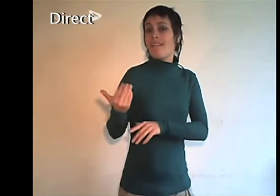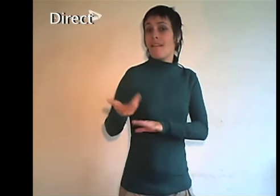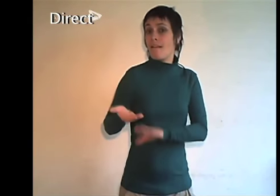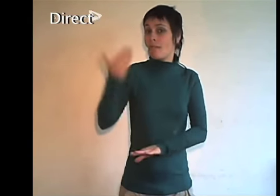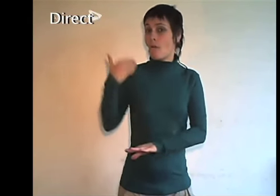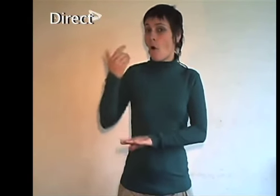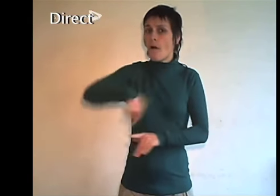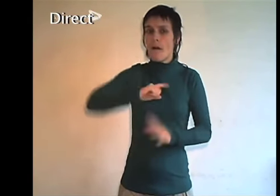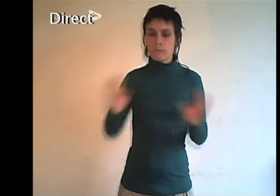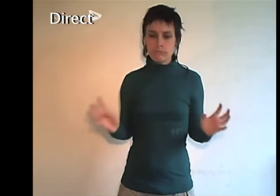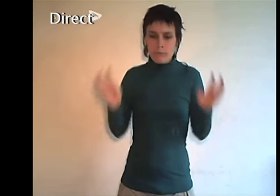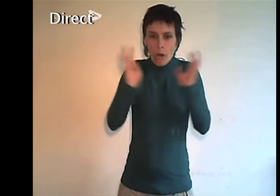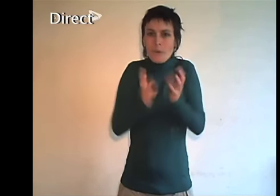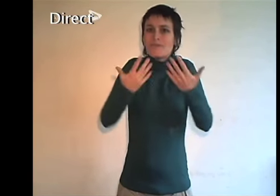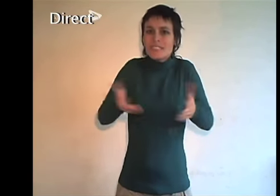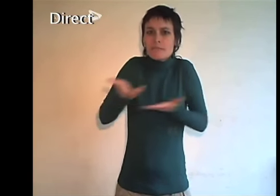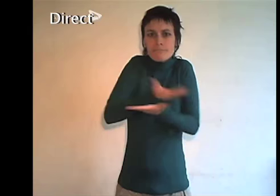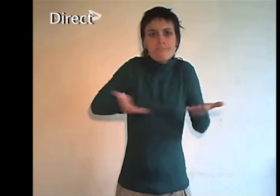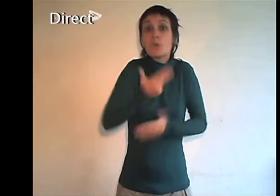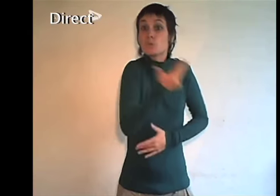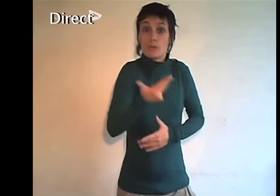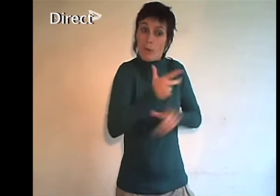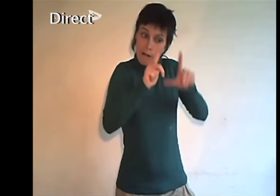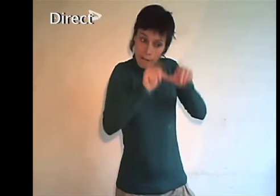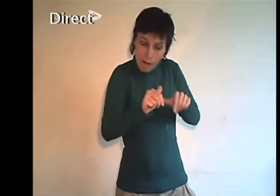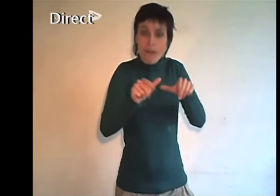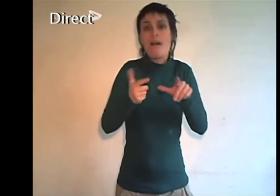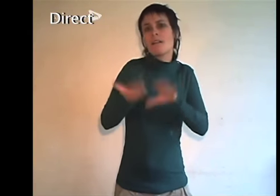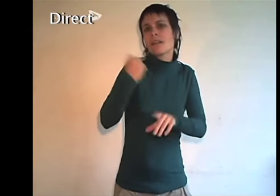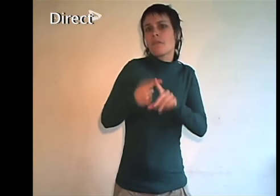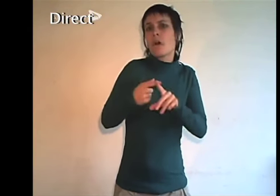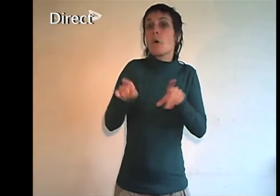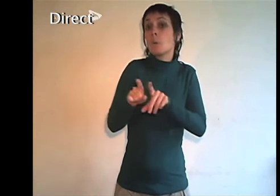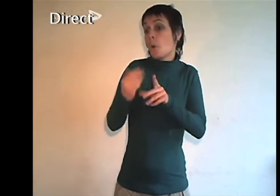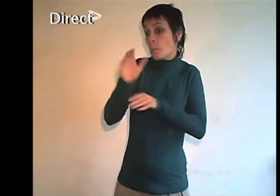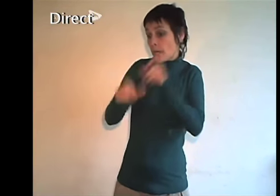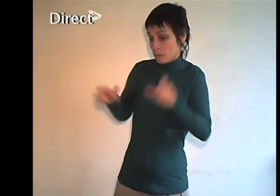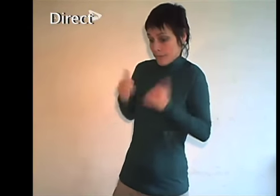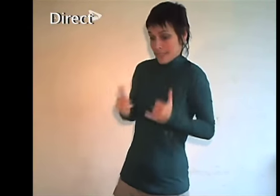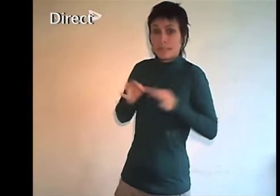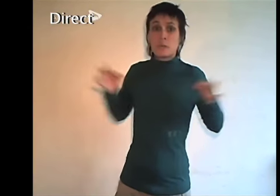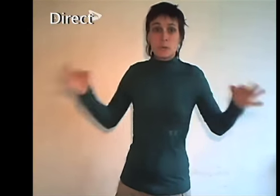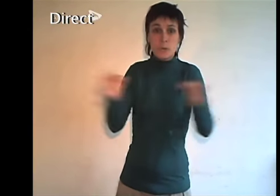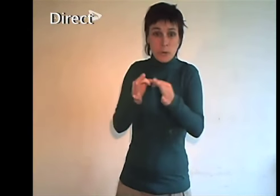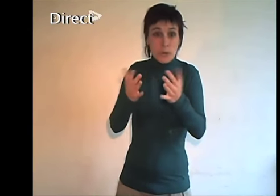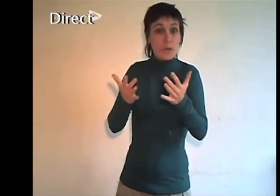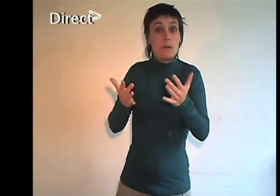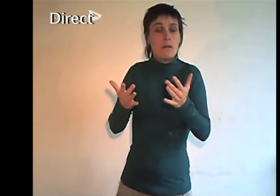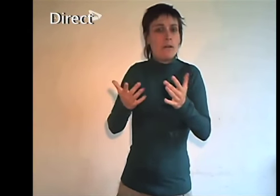peu avant cette émission, parce que c'est pour mieux comprendre comment ça se passait, avec les 3 personnes qui sont là aujourd'hui, avec en fait toutes les personnes qui sont là dans